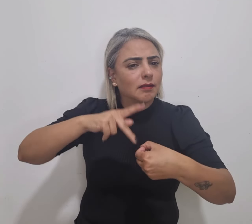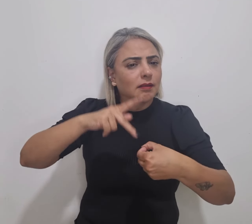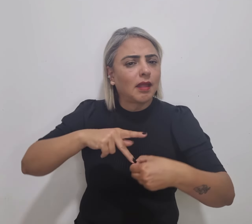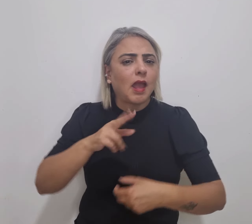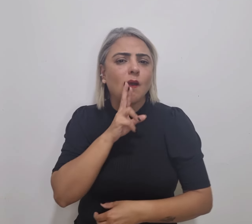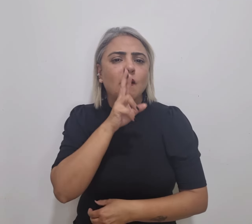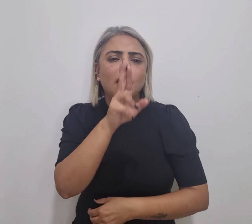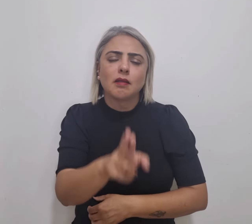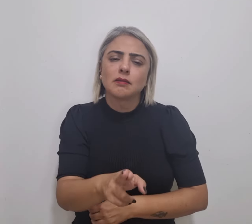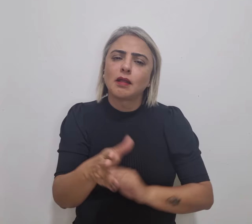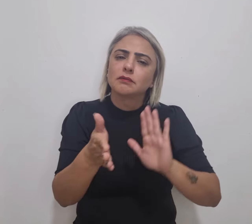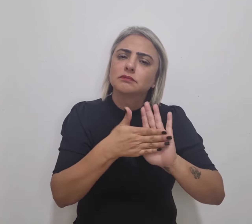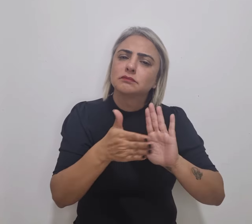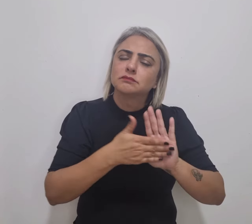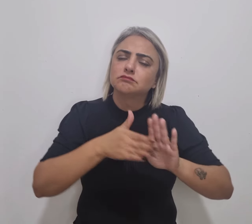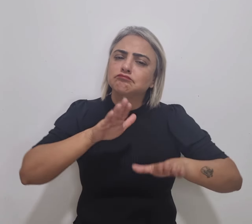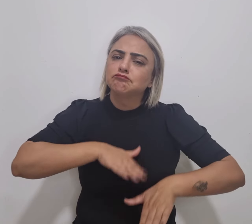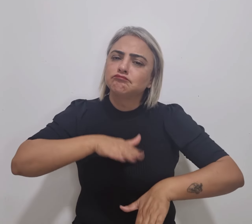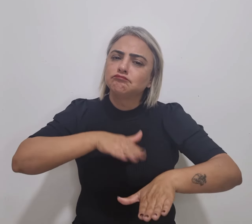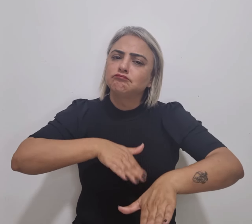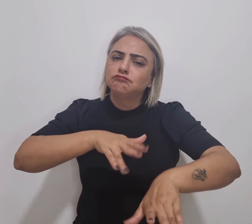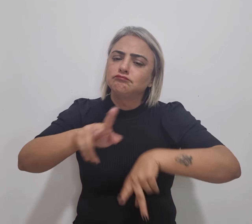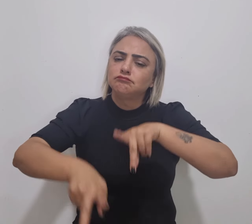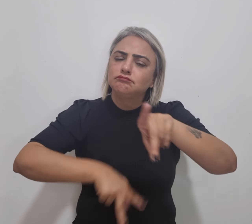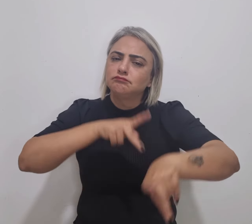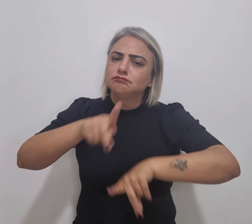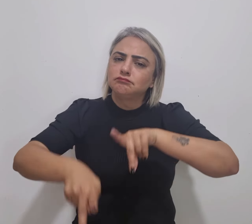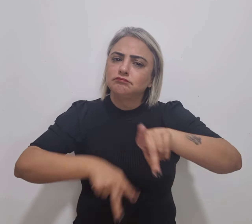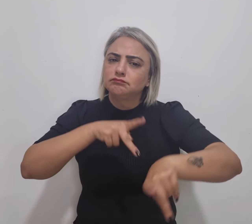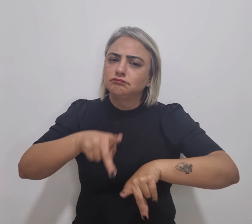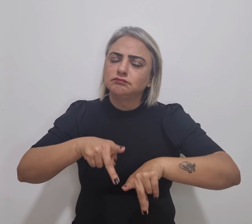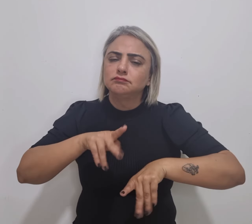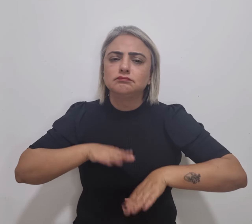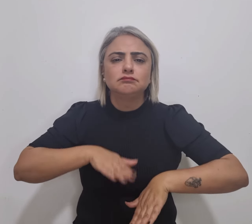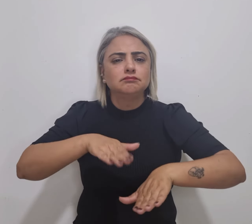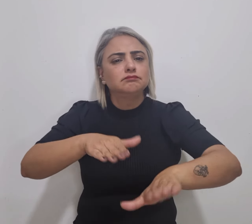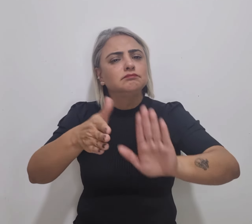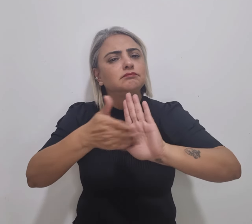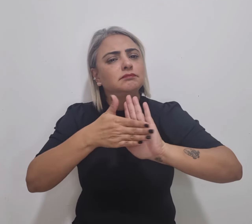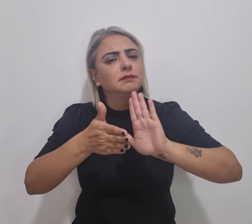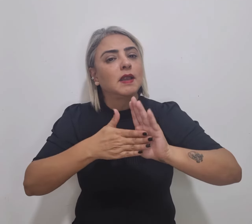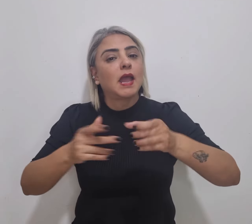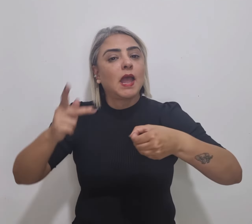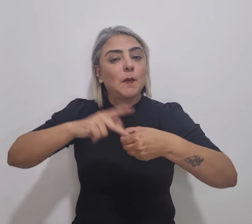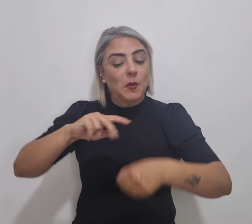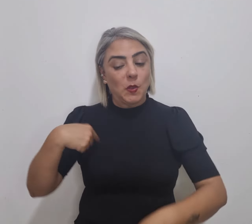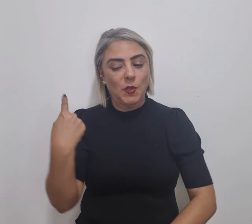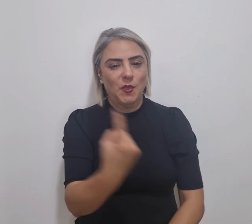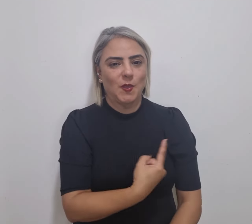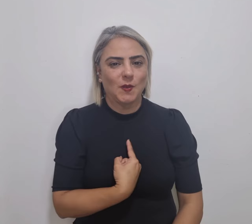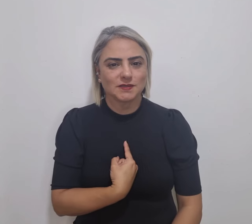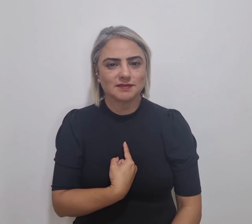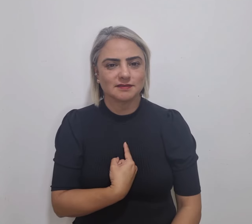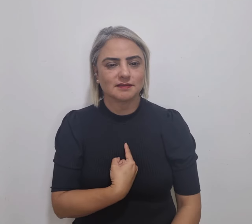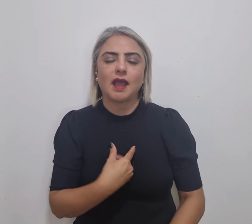uma campanha de mobilização popular. A campanha "O petróleo é nosso". A proposta de